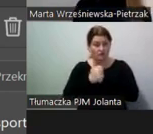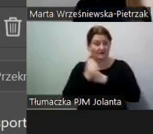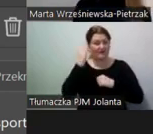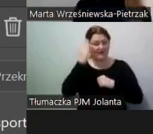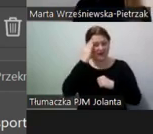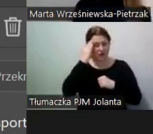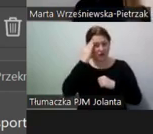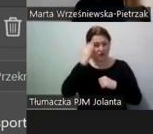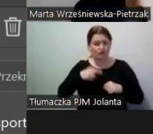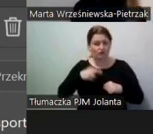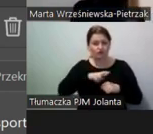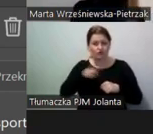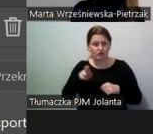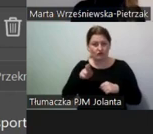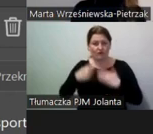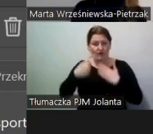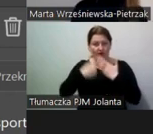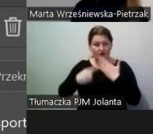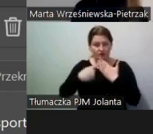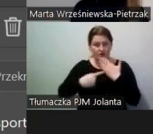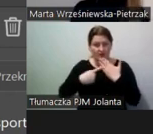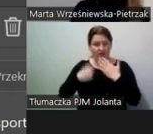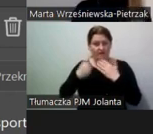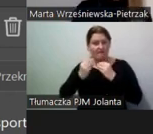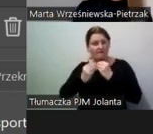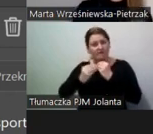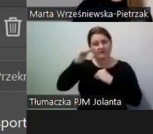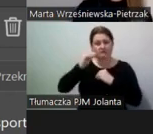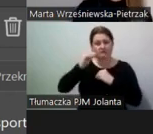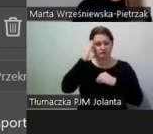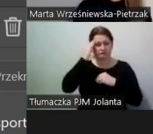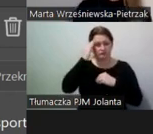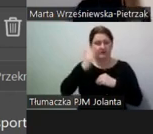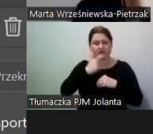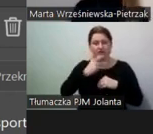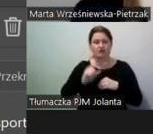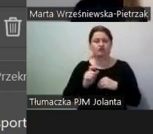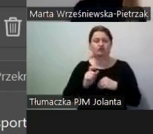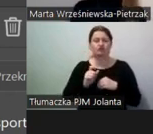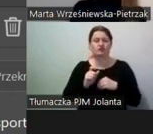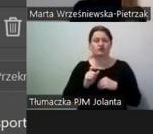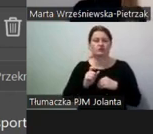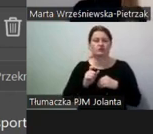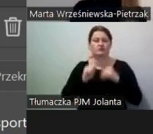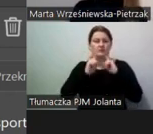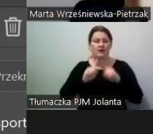znajomość rzeczowników i liczebników, jest ona wyższa niż tak